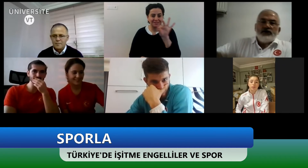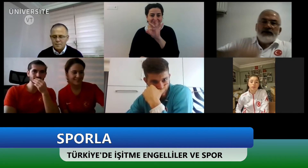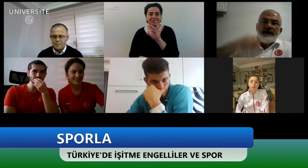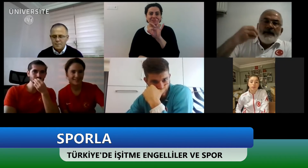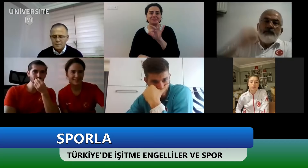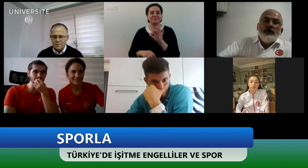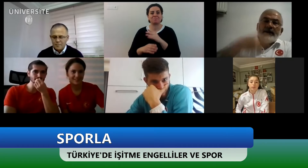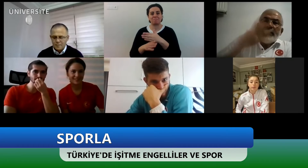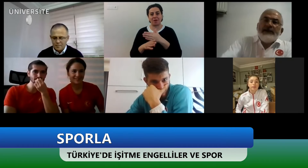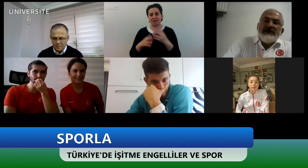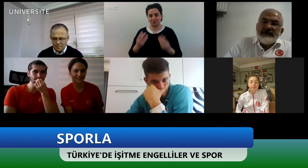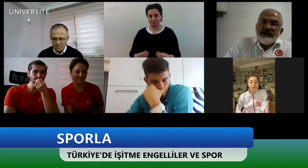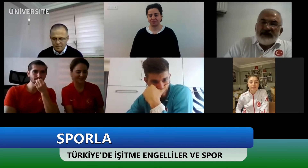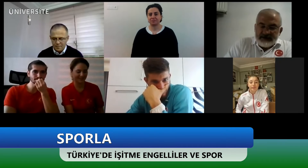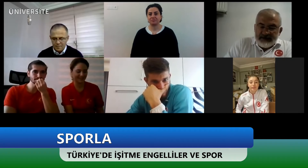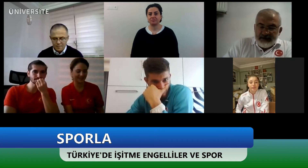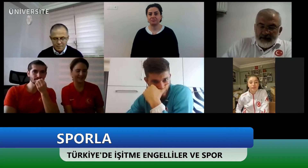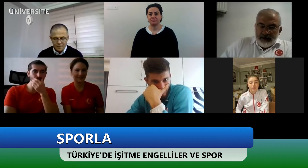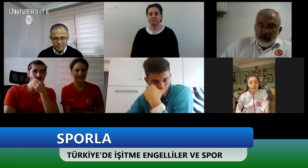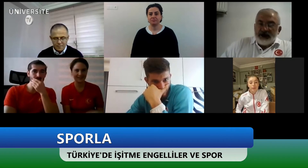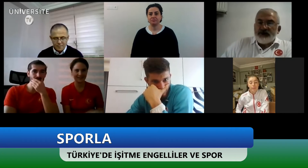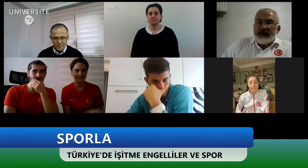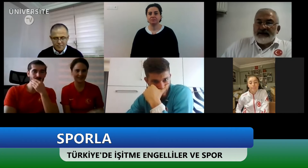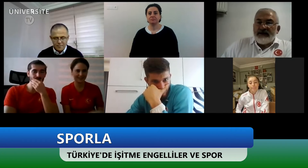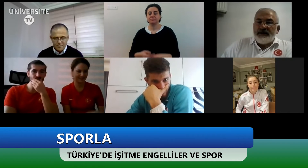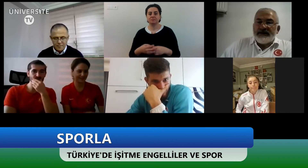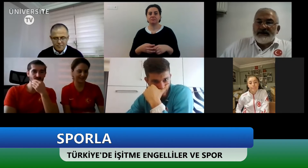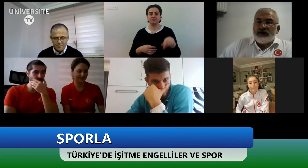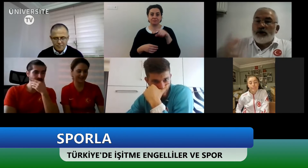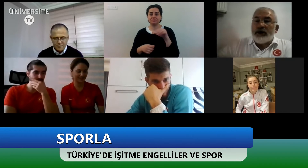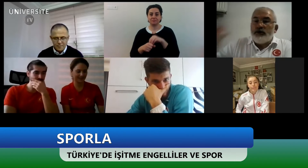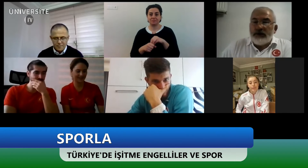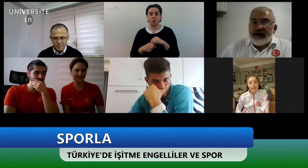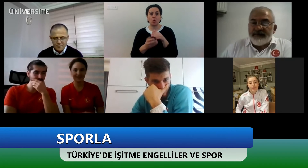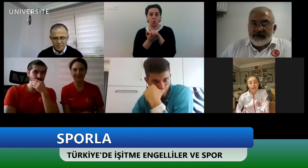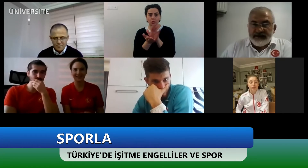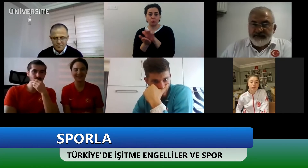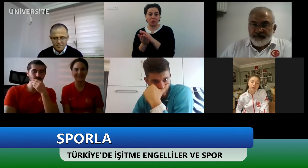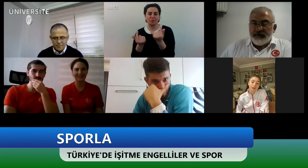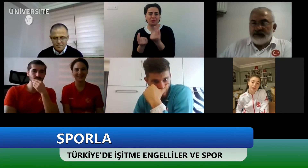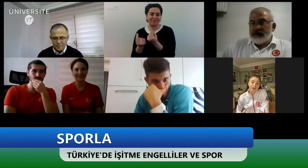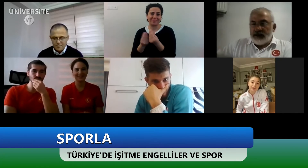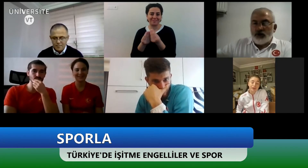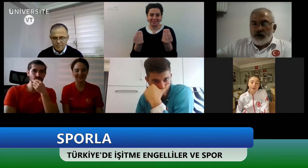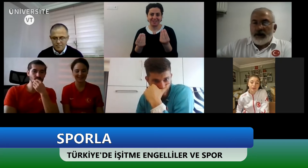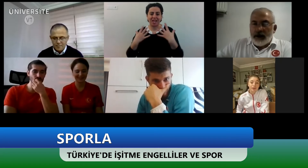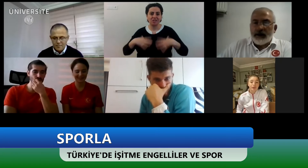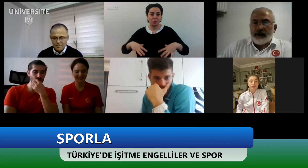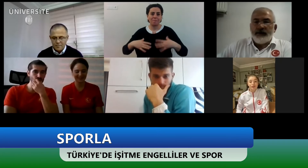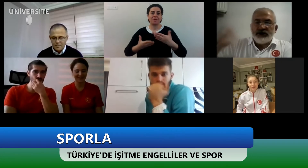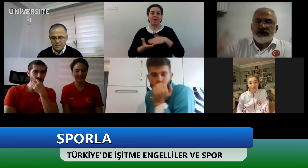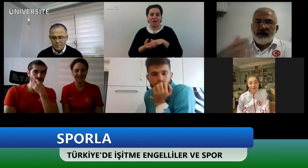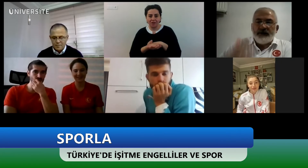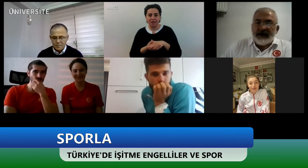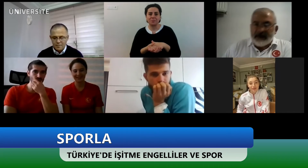Daha sonra bunların en iyisinin içerisinden yarışmaları devam ettirdik. Onlara ödüller verdik. Mesela eşofman,